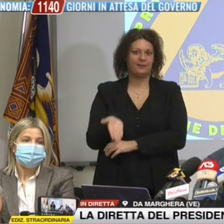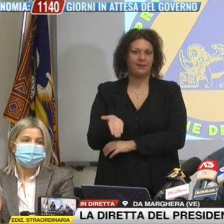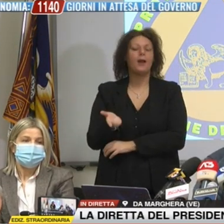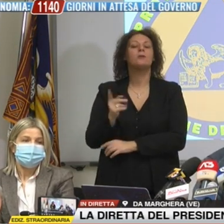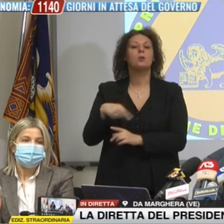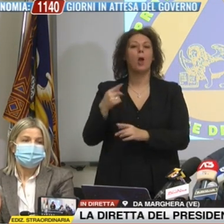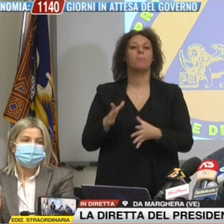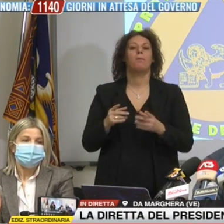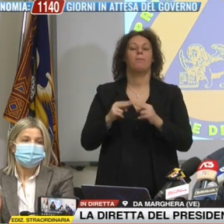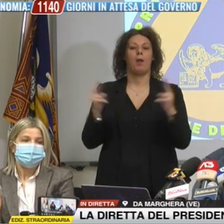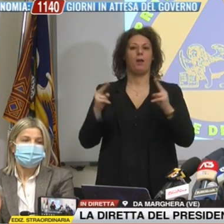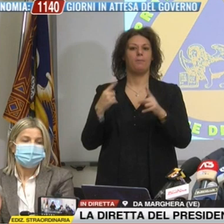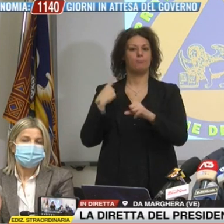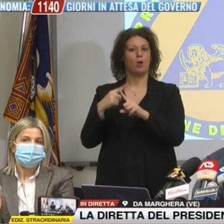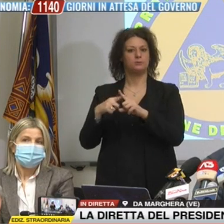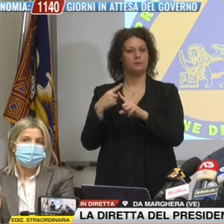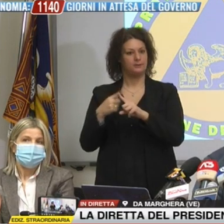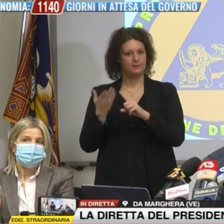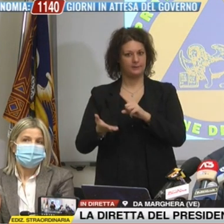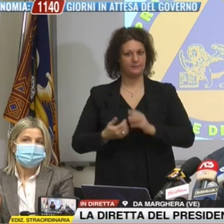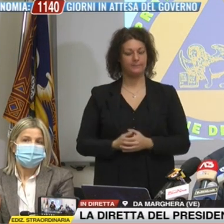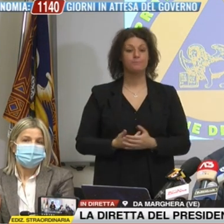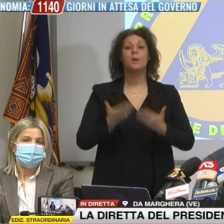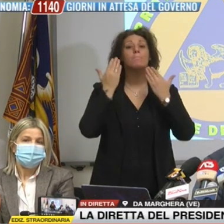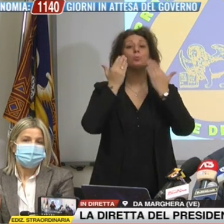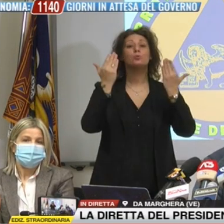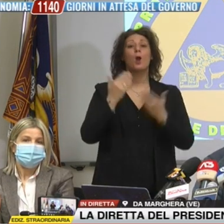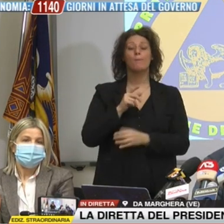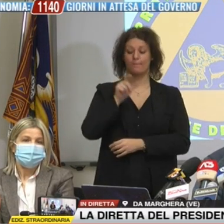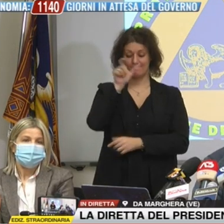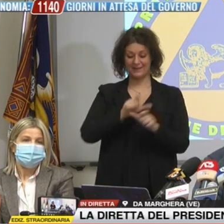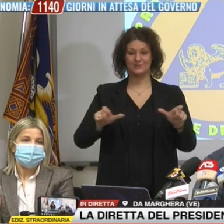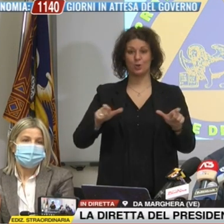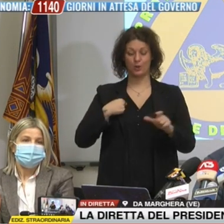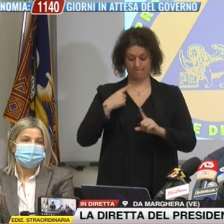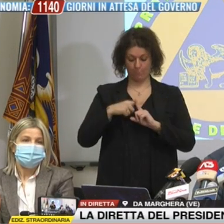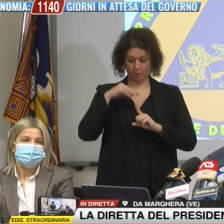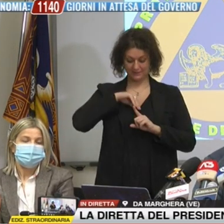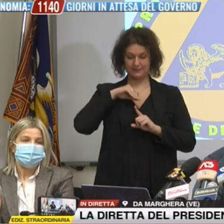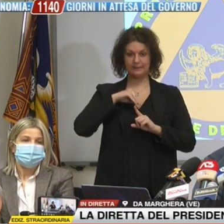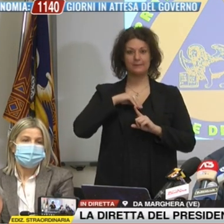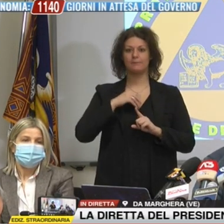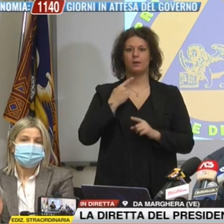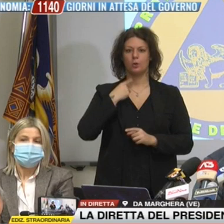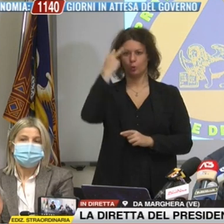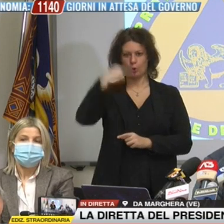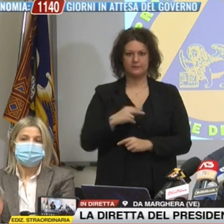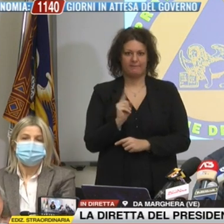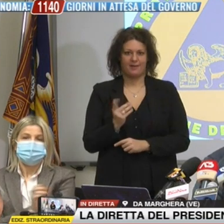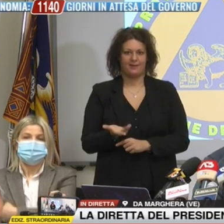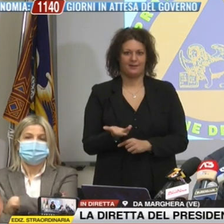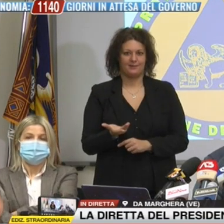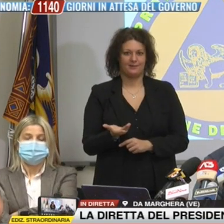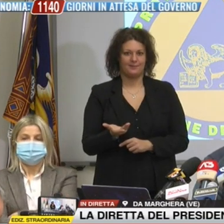purtroppo, siccome chi contagia non è riconoscibile, cose che magari possono sembrare sicure